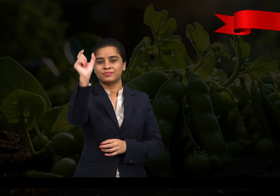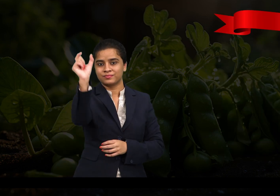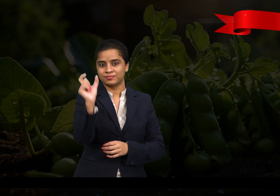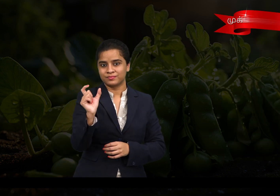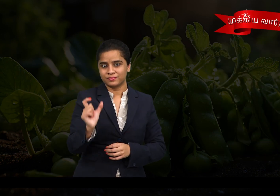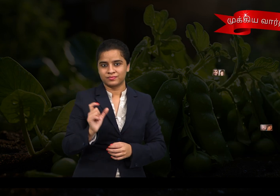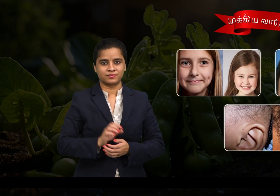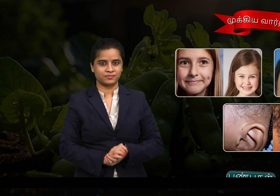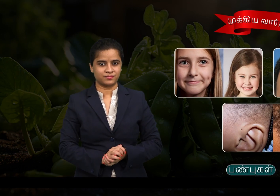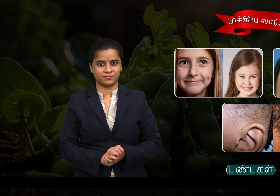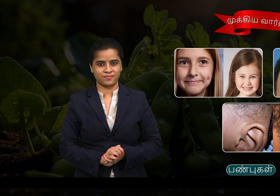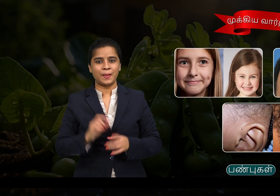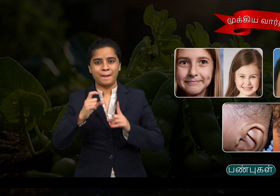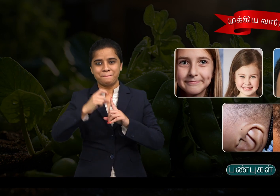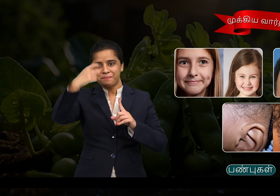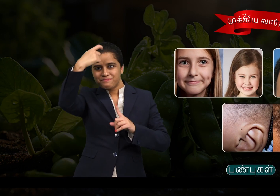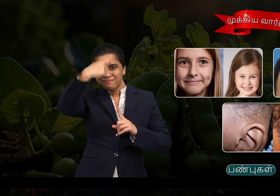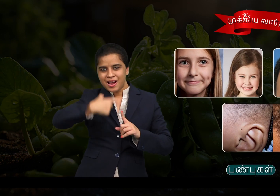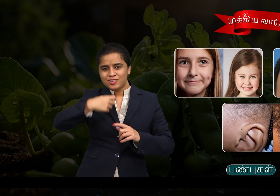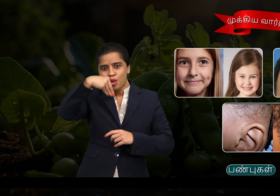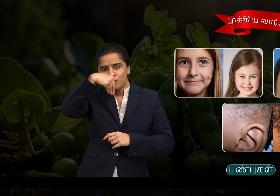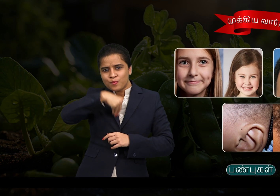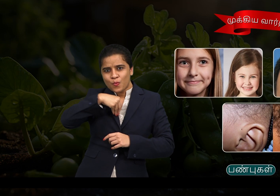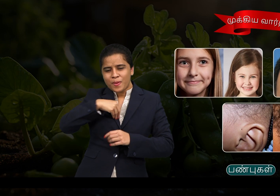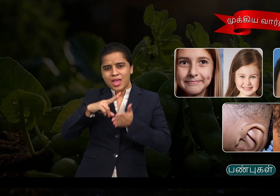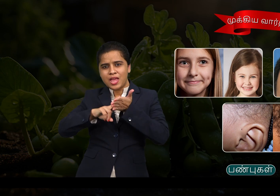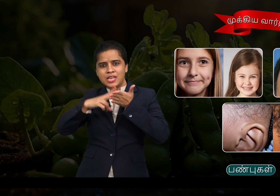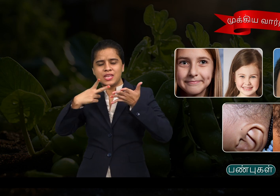முக்கிய வார்த்தைகள்: பண்புகள்,